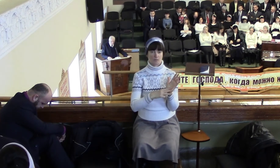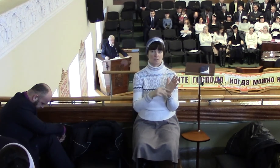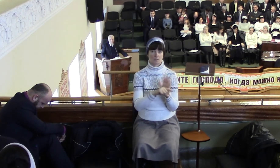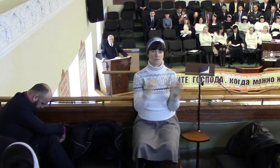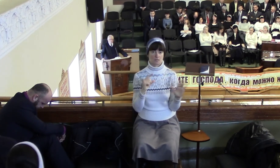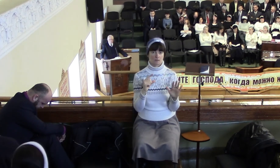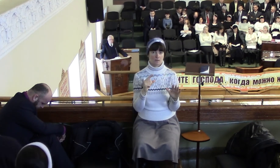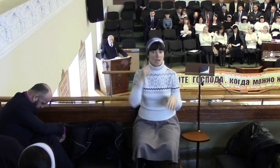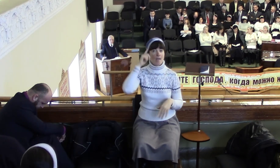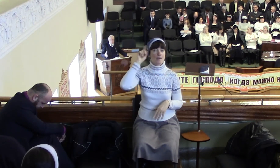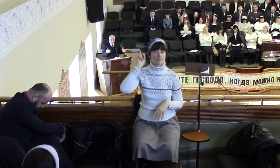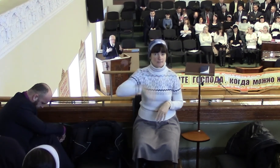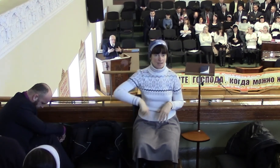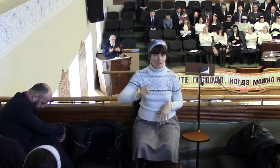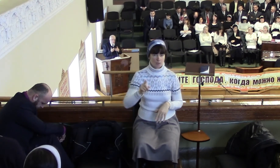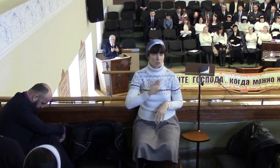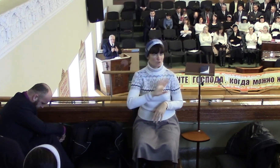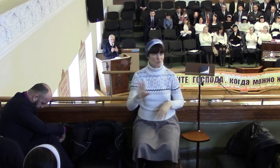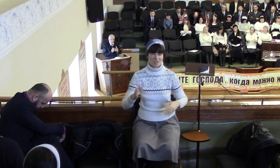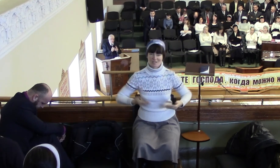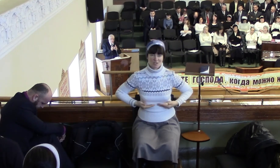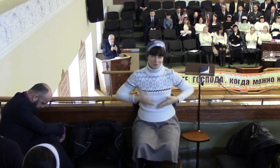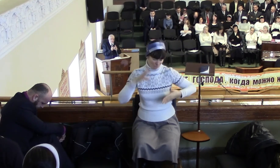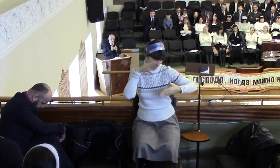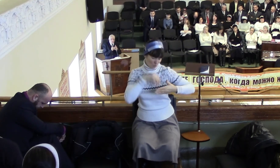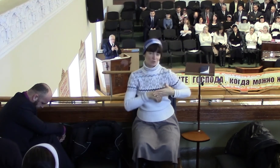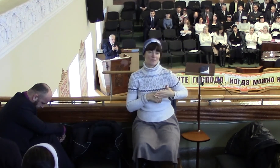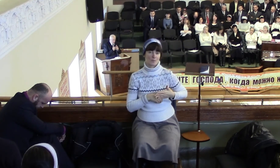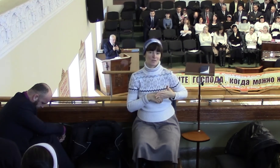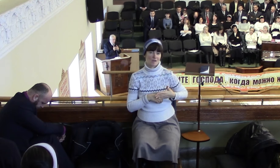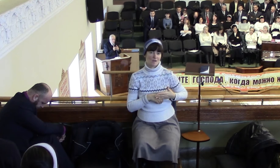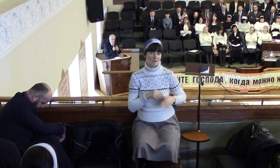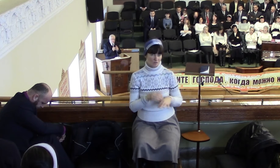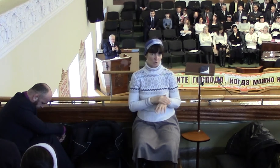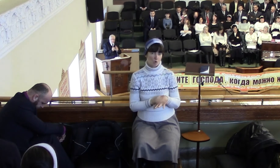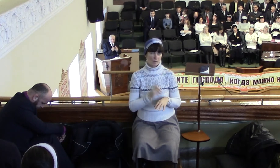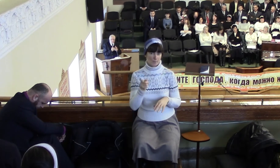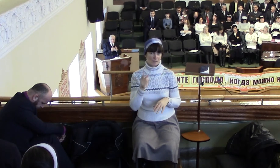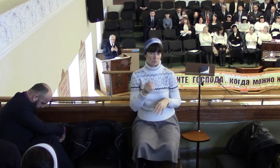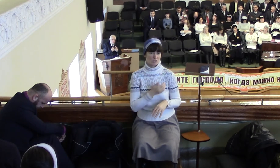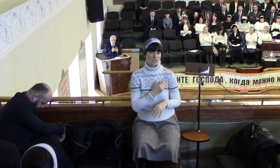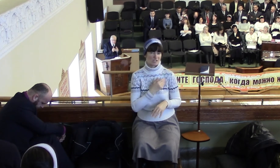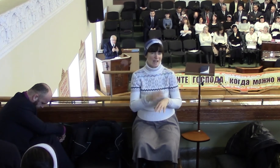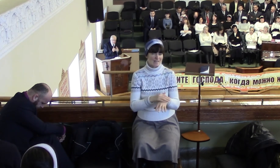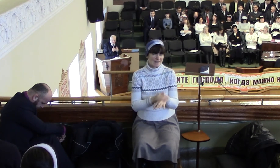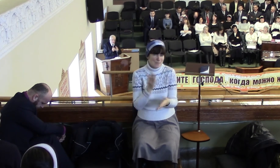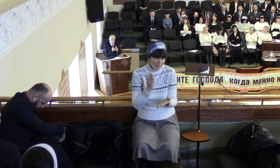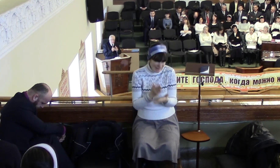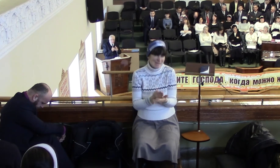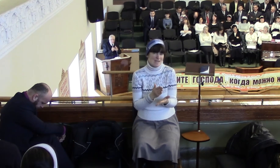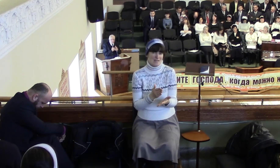«Ибо знаю, что не живет во мне, то есть в плоти моей доброй, потому что желание добра есть во